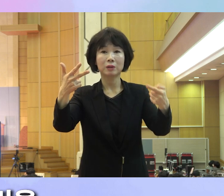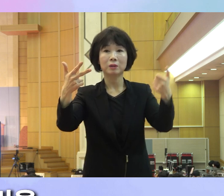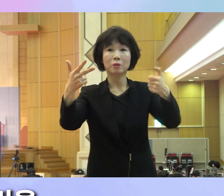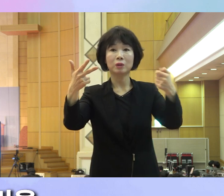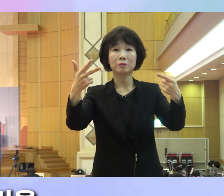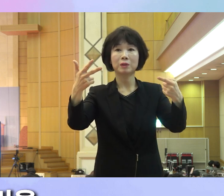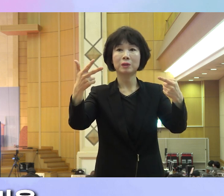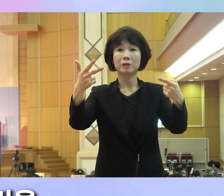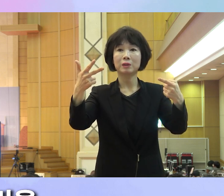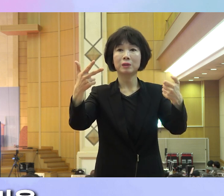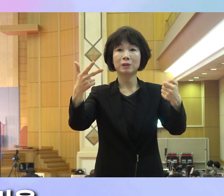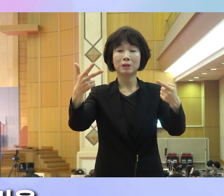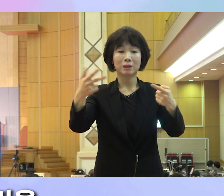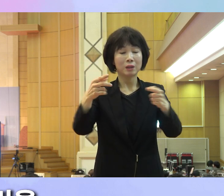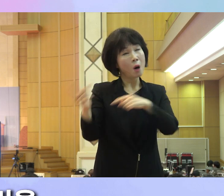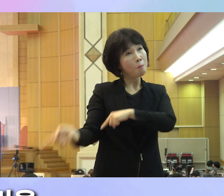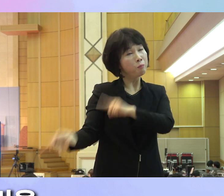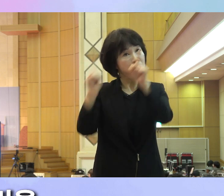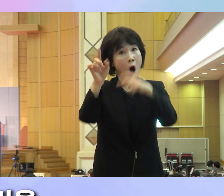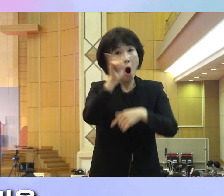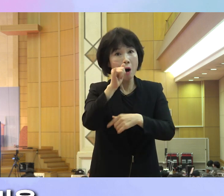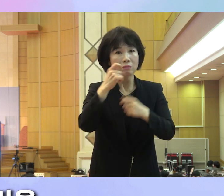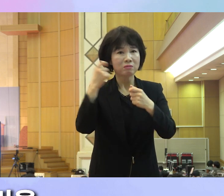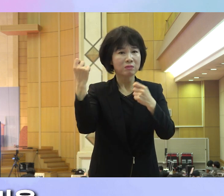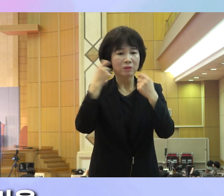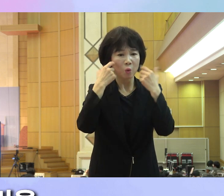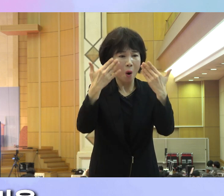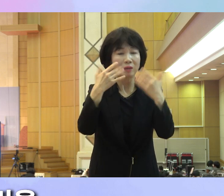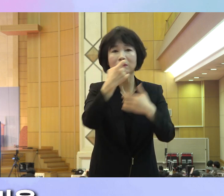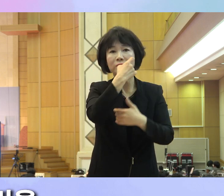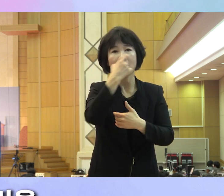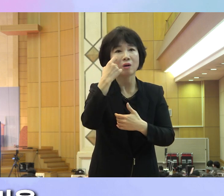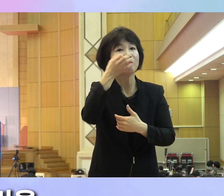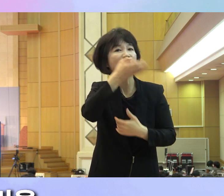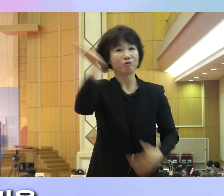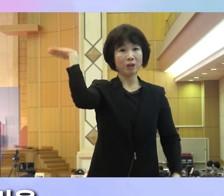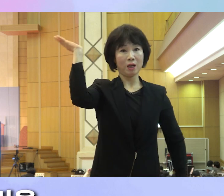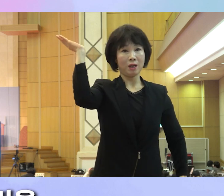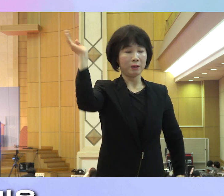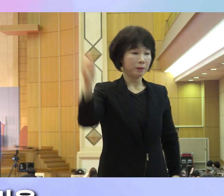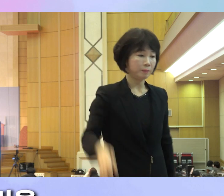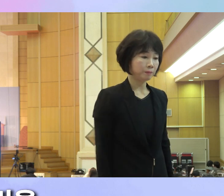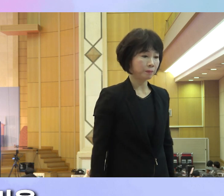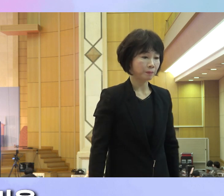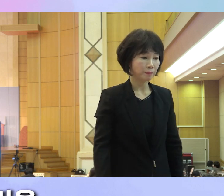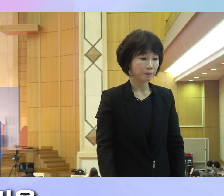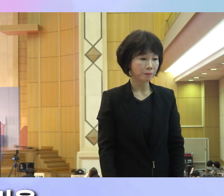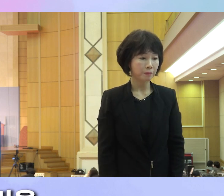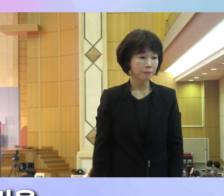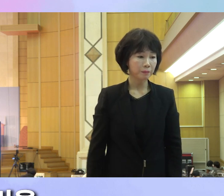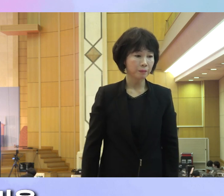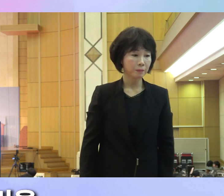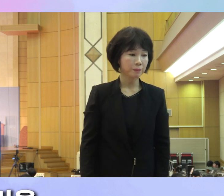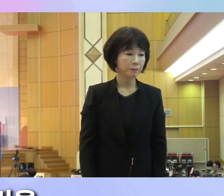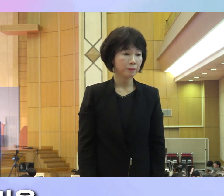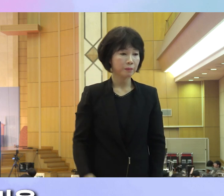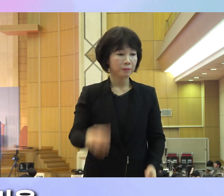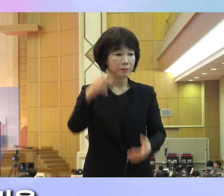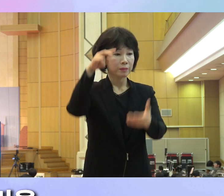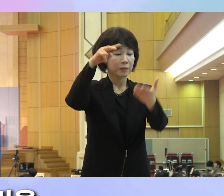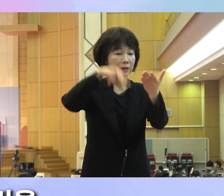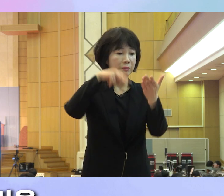부활이 있다라고 하는 것을 다시 한번 확인시켜 드리려고 하는데, 51절입니다. 27장 51절.